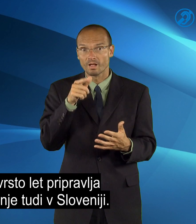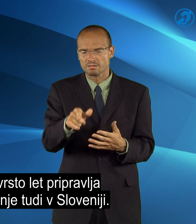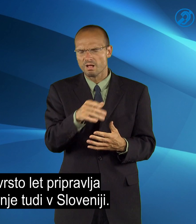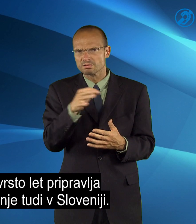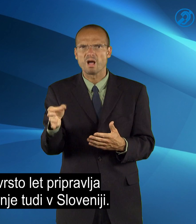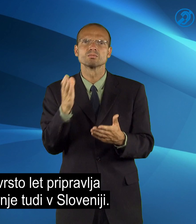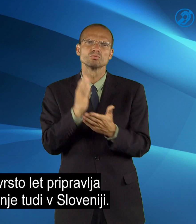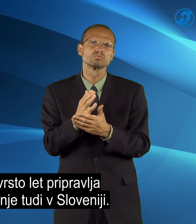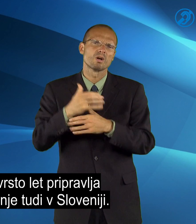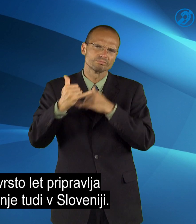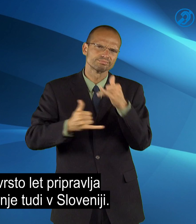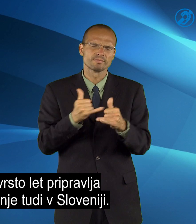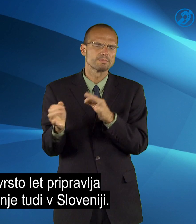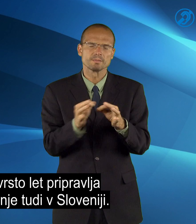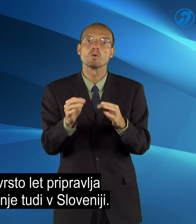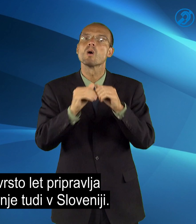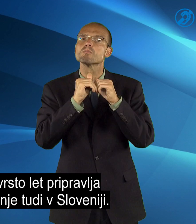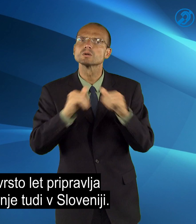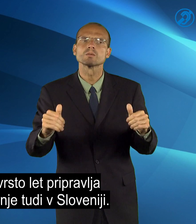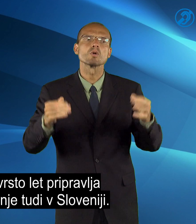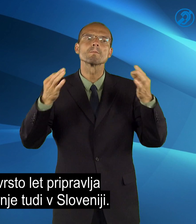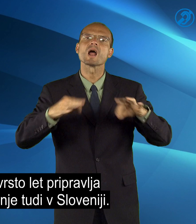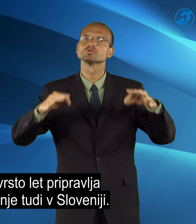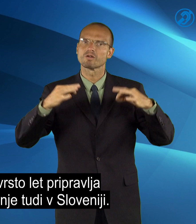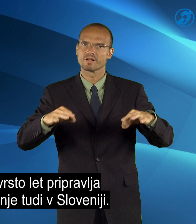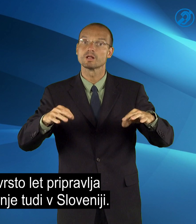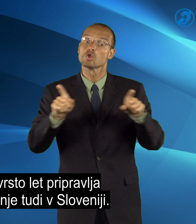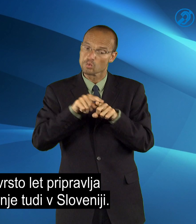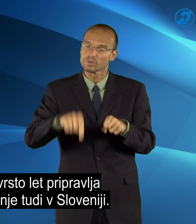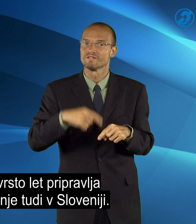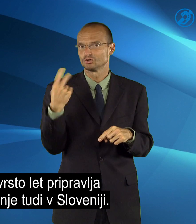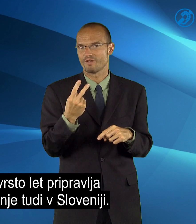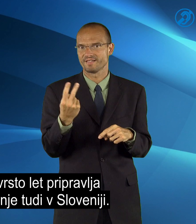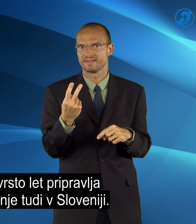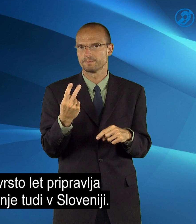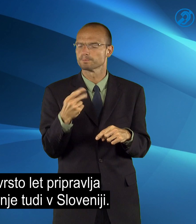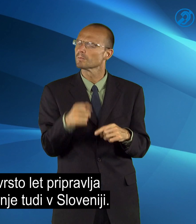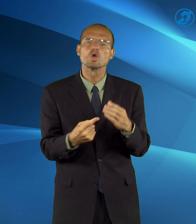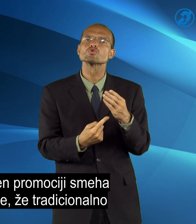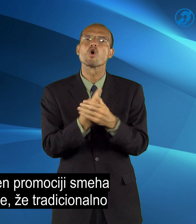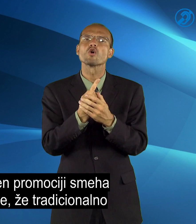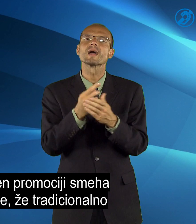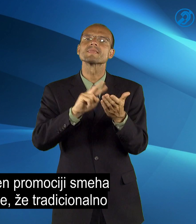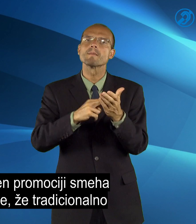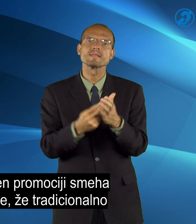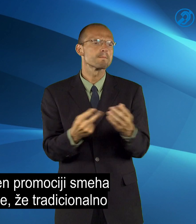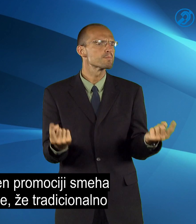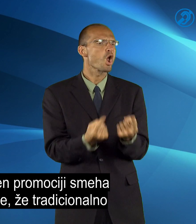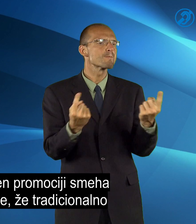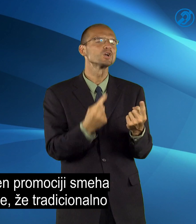Na ta dan se že vrsto let pripravlja posebno praznovanje tudi v Sloveniji. Dogodek, namenjen promociji